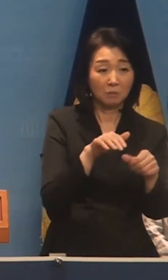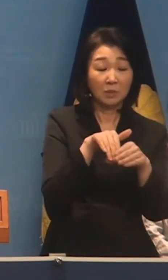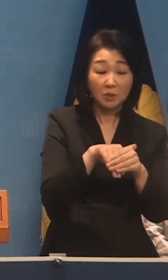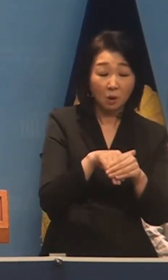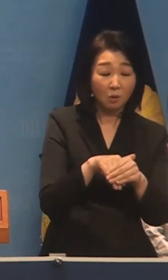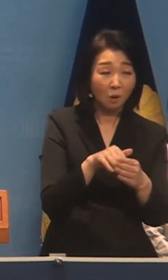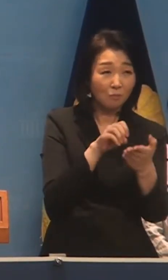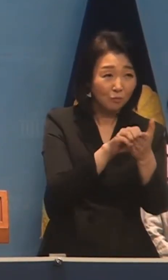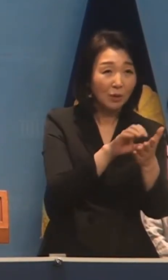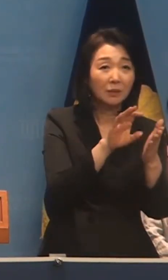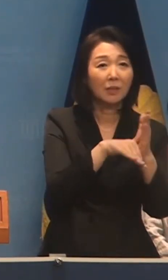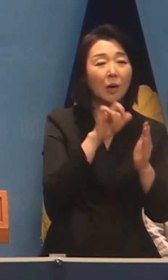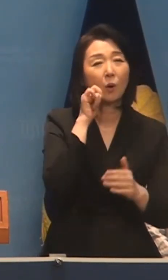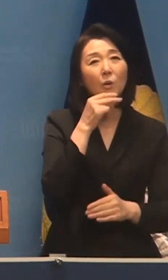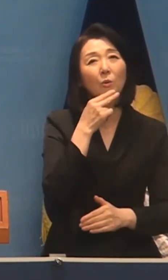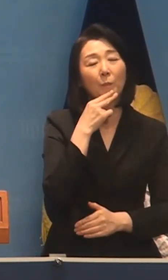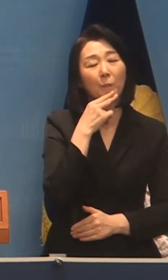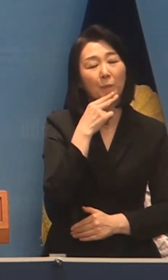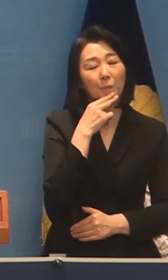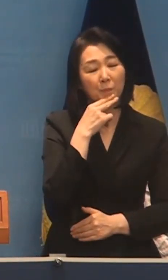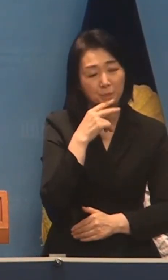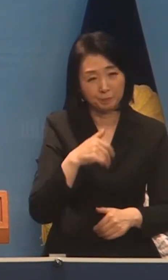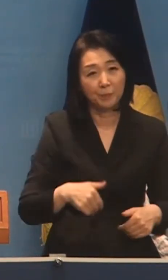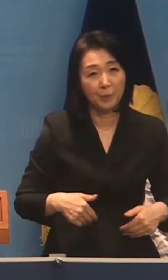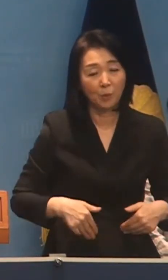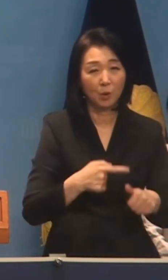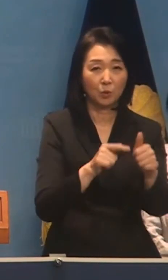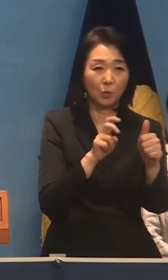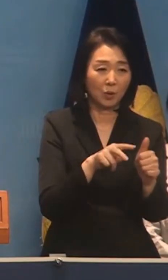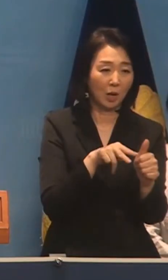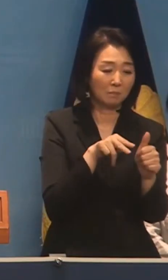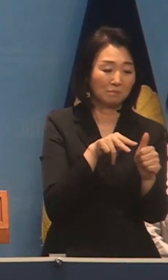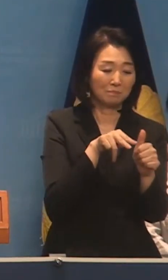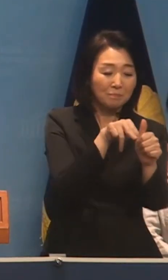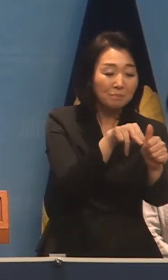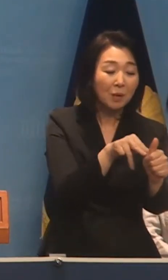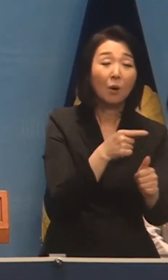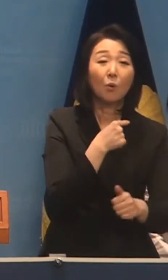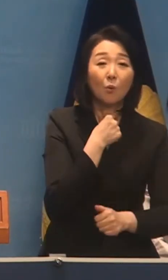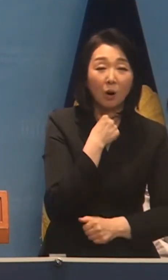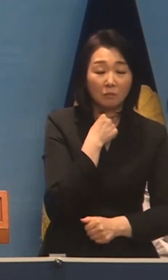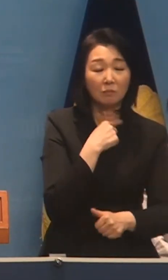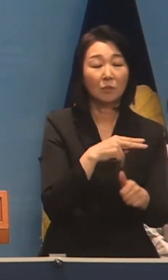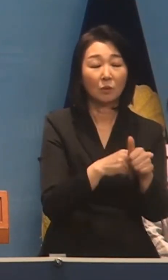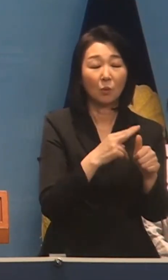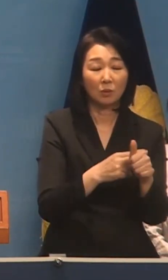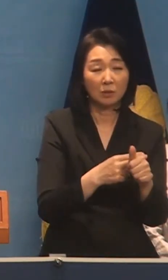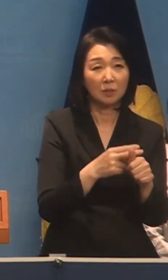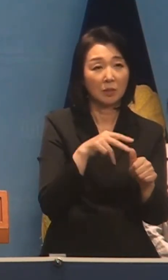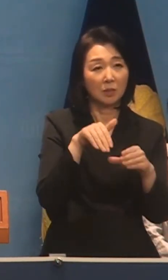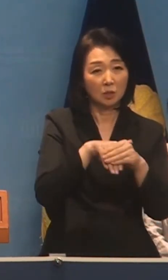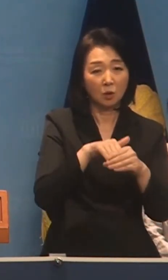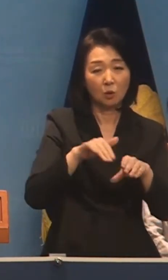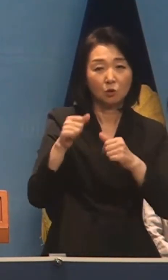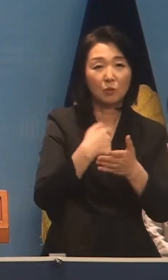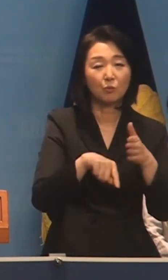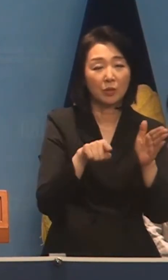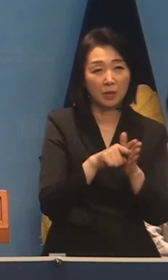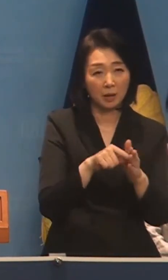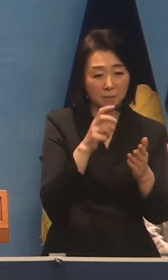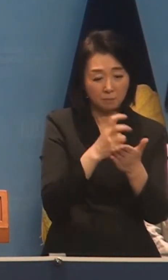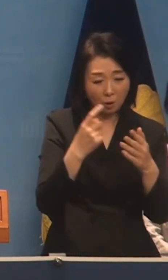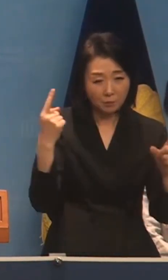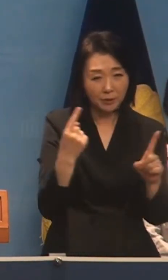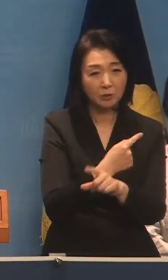입후보하는데 어려움이 있어서는 안 됩니다. 교육감 선거에 입후보하려는 교원이 원활하게 선거 준비를 하기 위한 제도